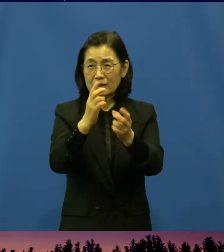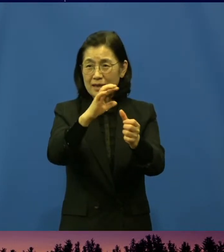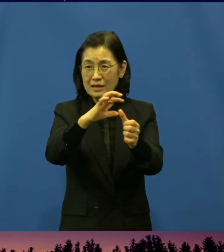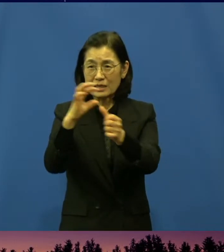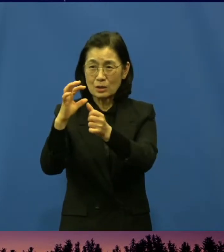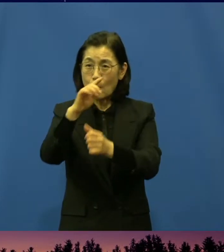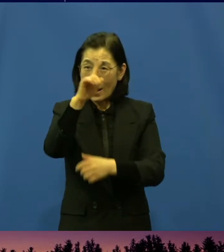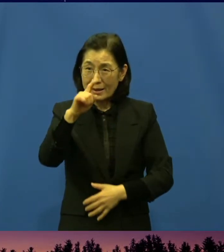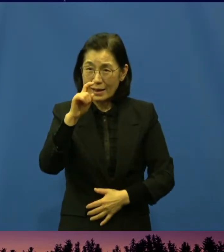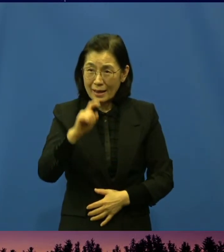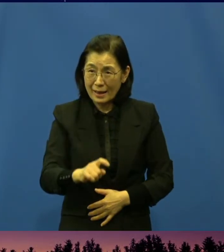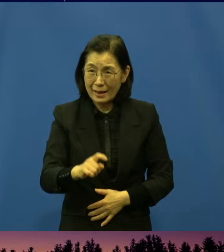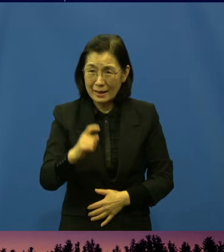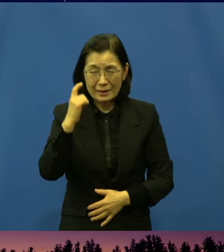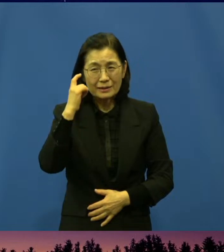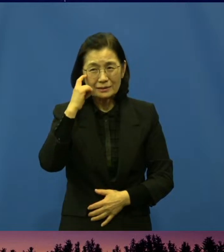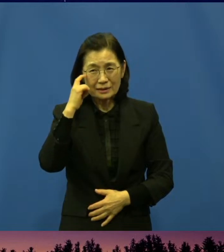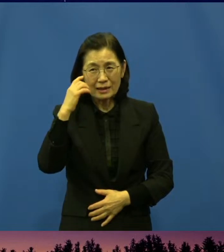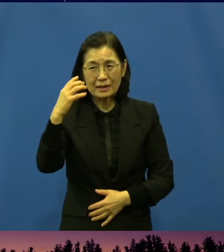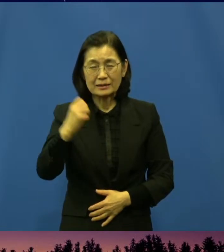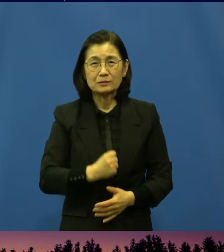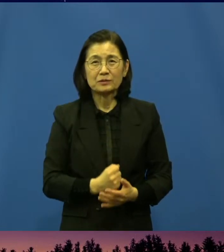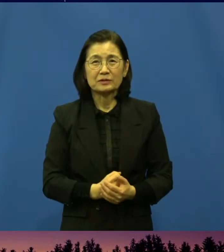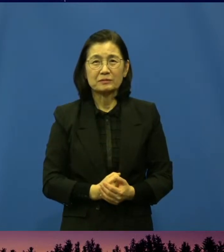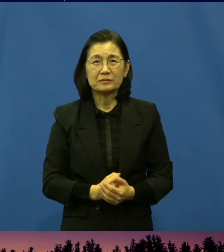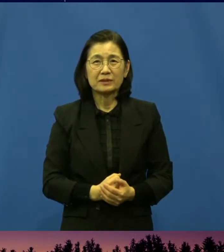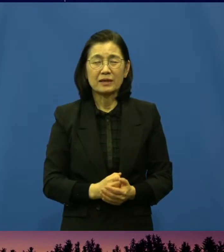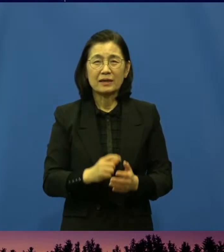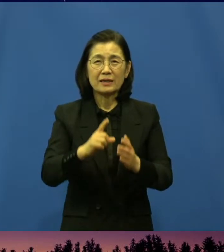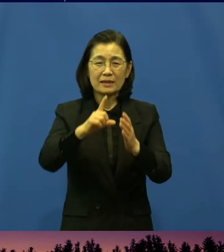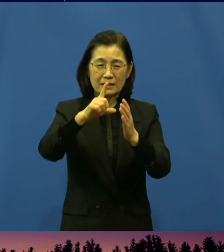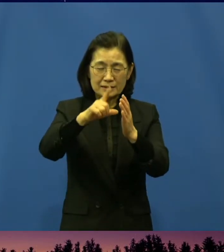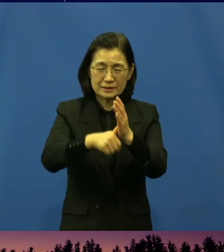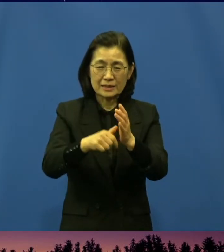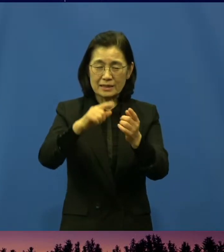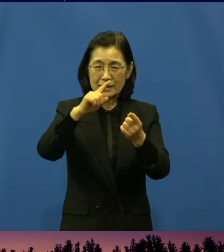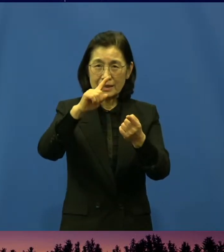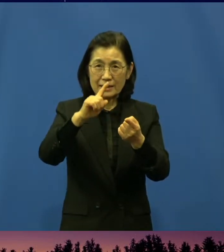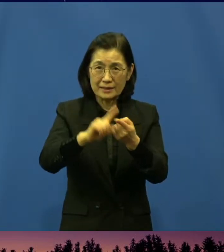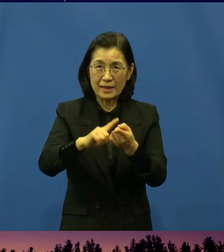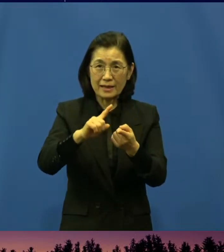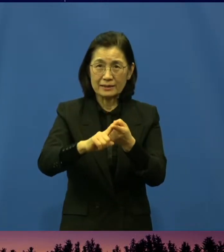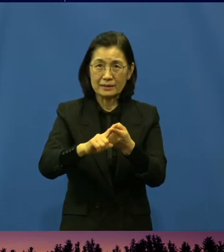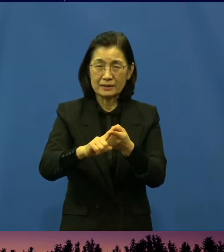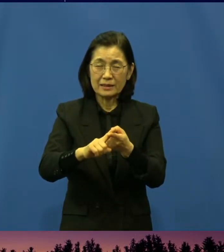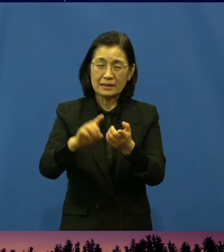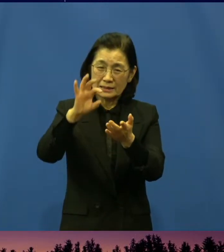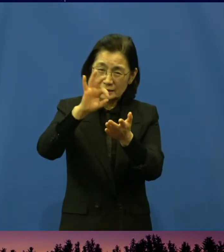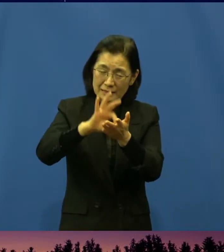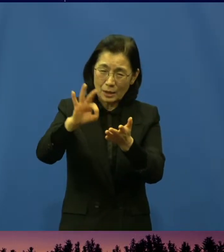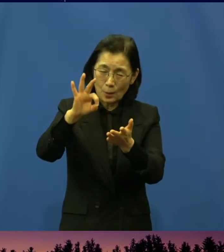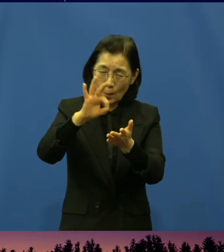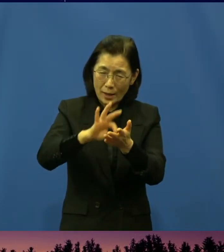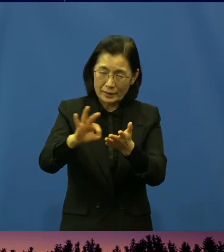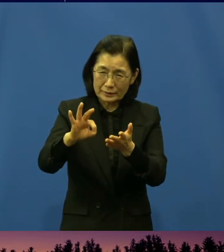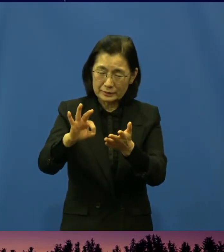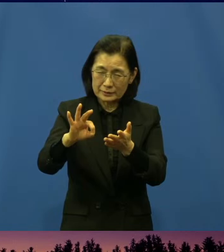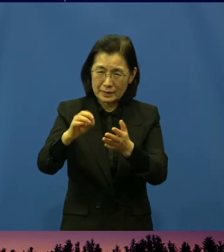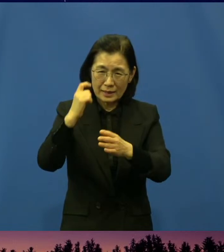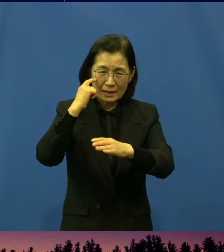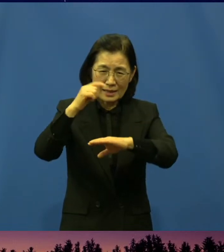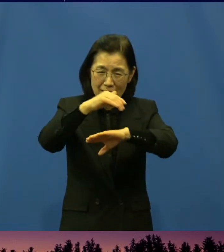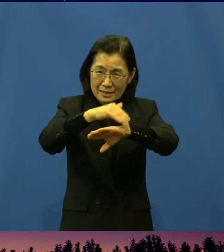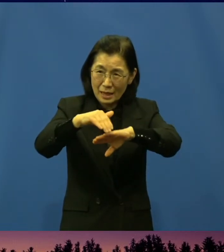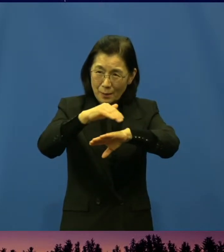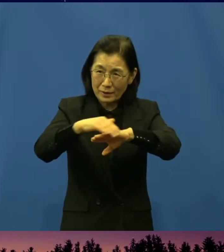여러분, 우리의 삶을 바꾸는 것은 시간에 대한 태도가 연결되어 있습니다. 시간. 복된 삶을